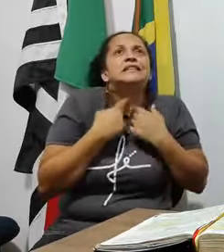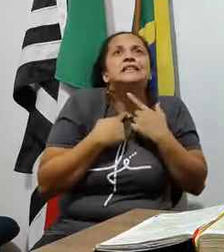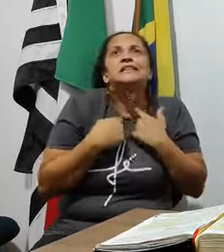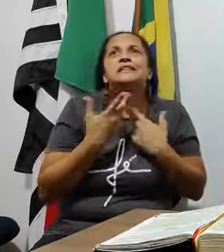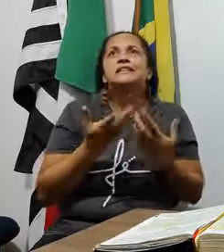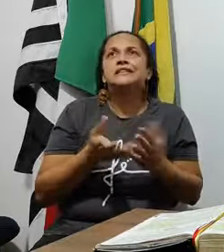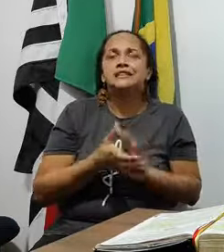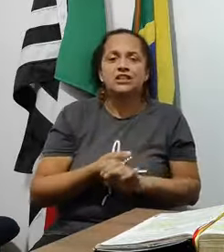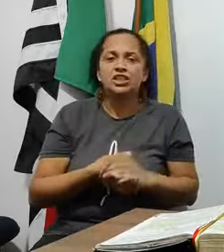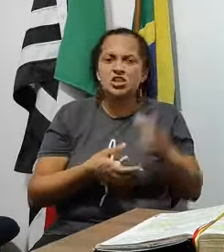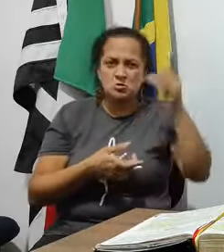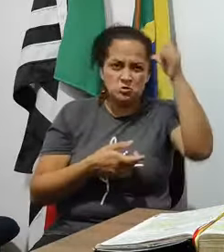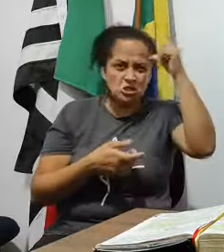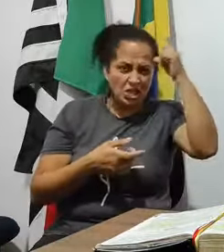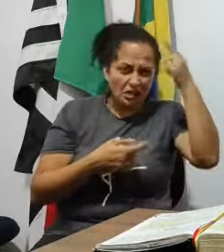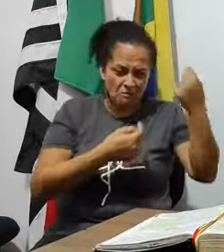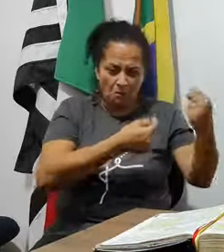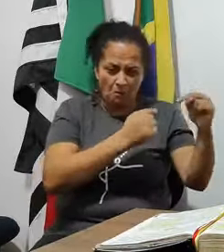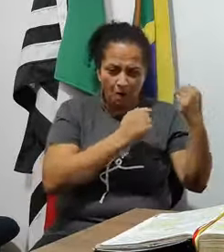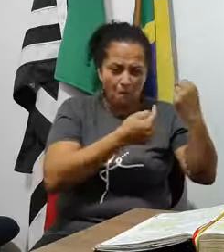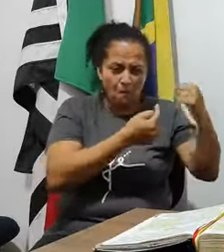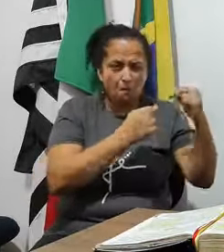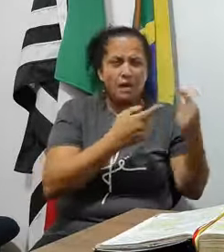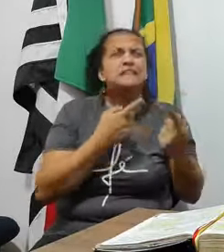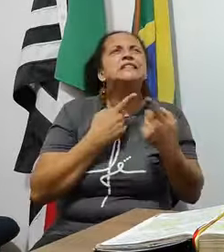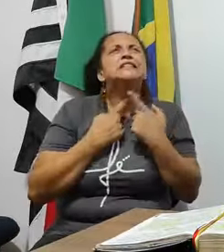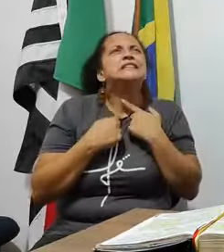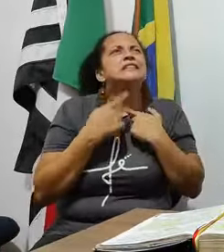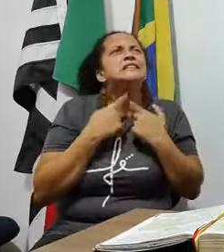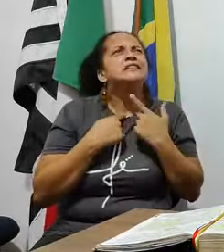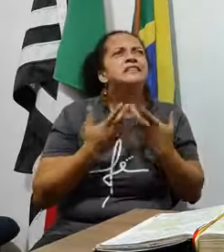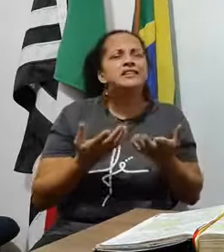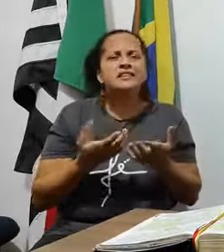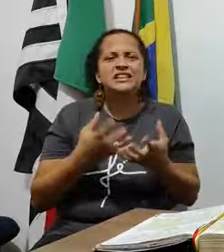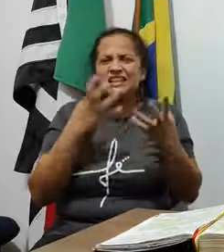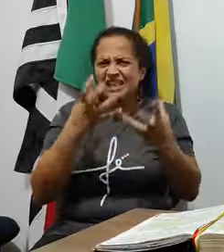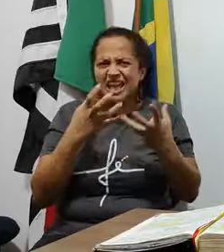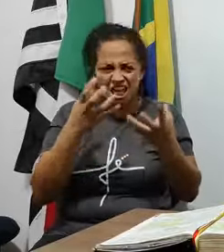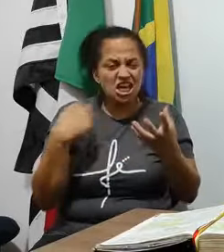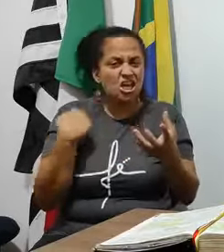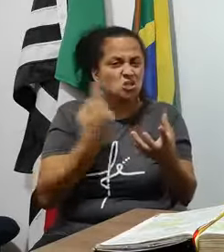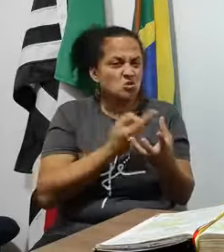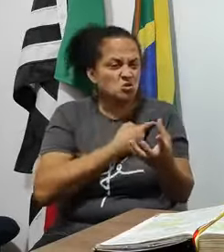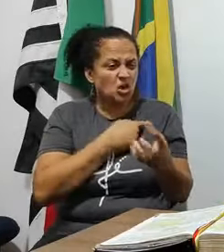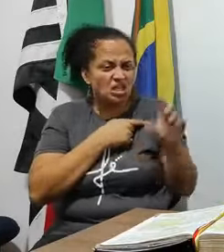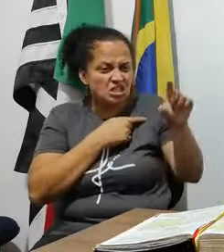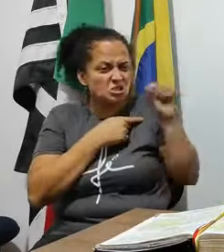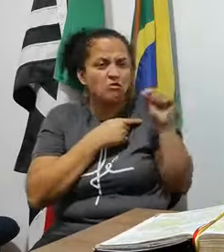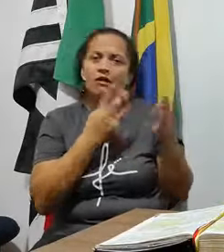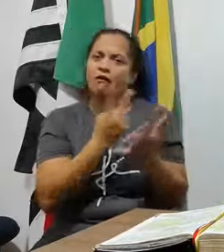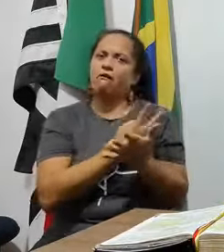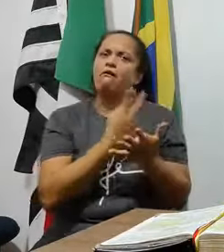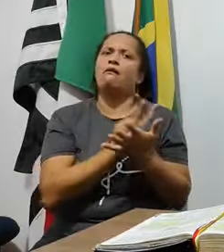com sugestões malignas, a fim de nos induzir a tomar decisões